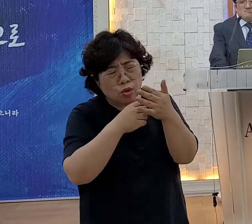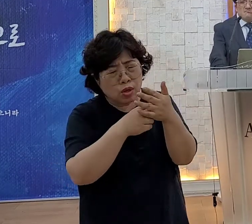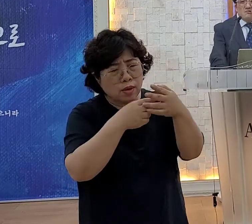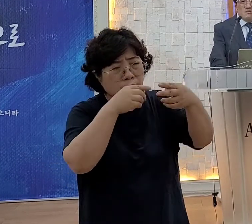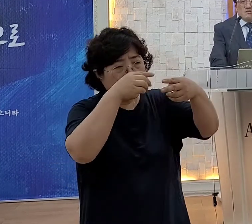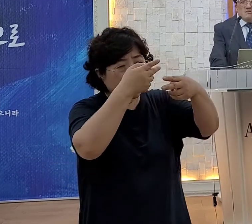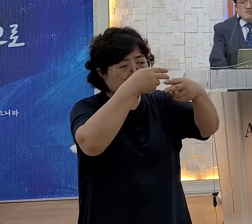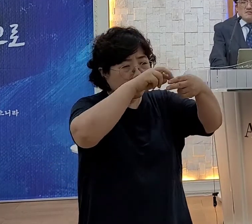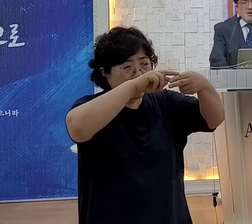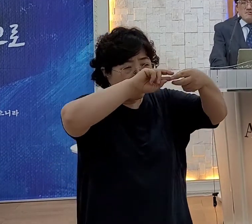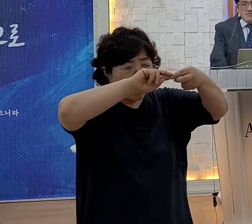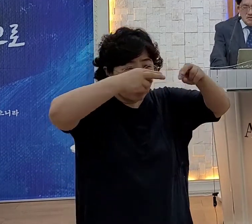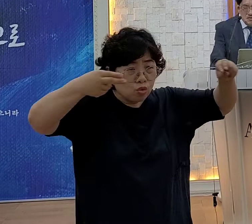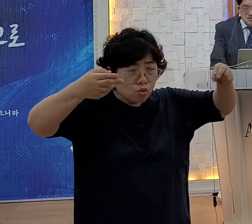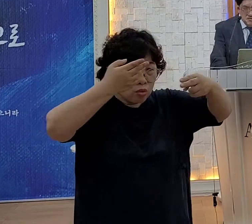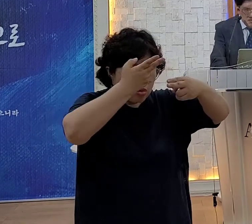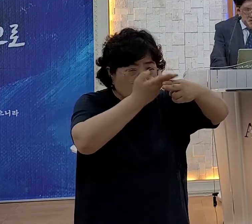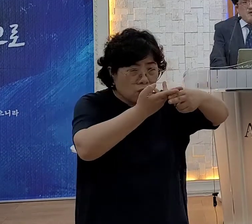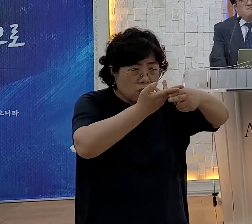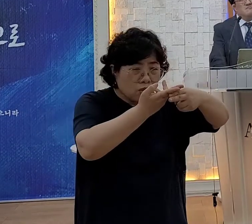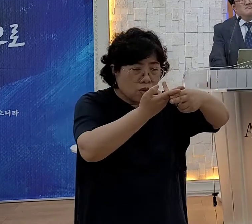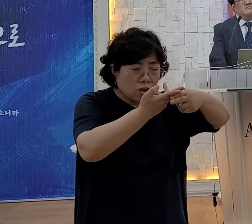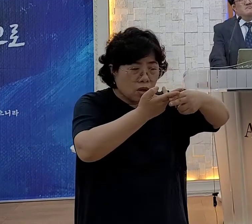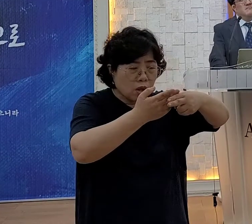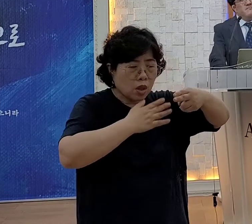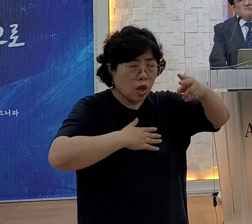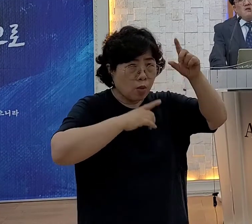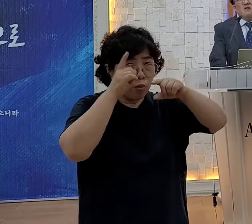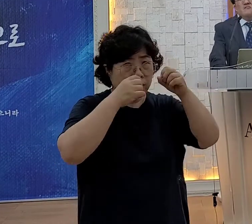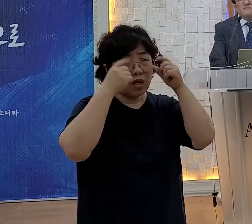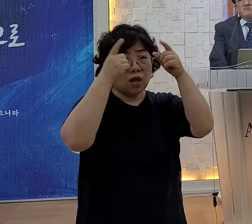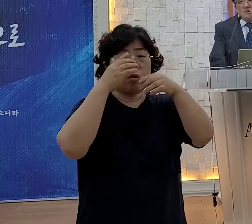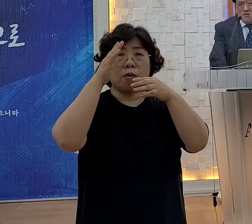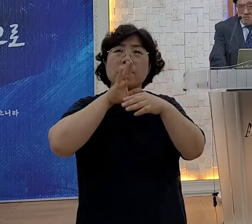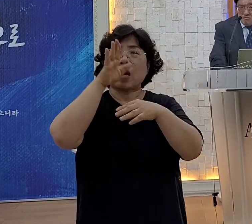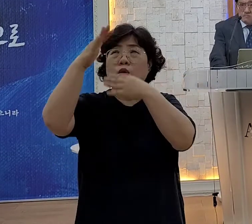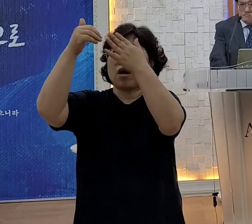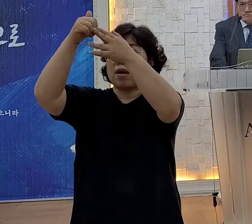드렁드렁 누워있는 그 모습이 내 모습인 것을 직감하고 바로 하나님 앞에 돌아왔습니다.